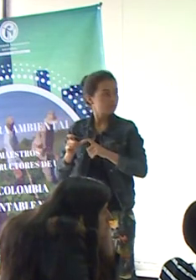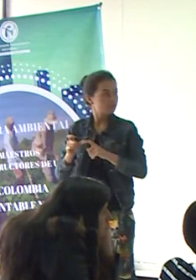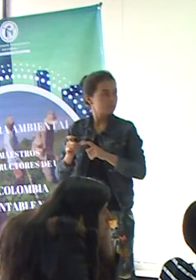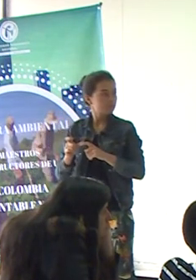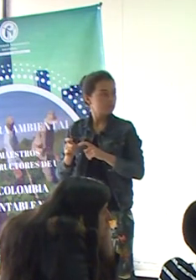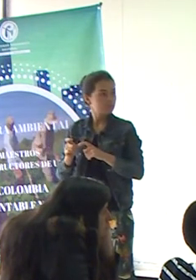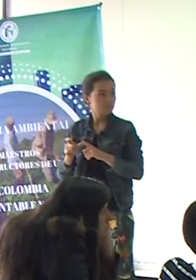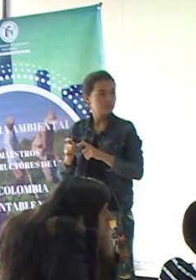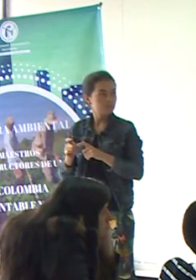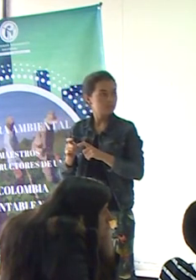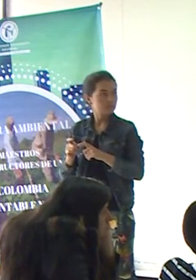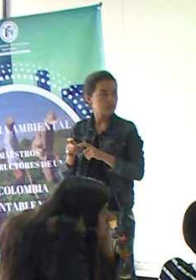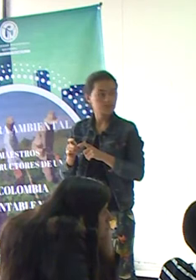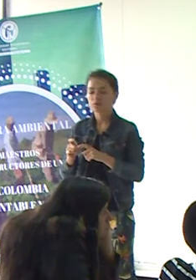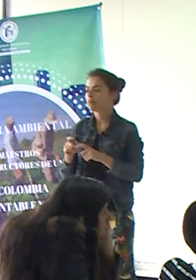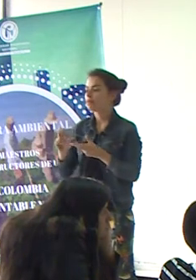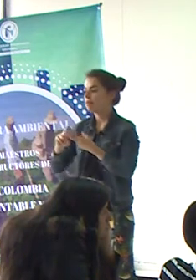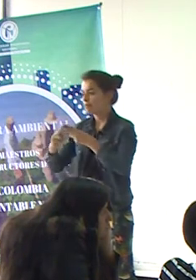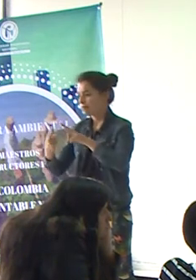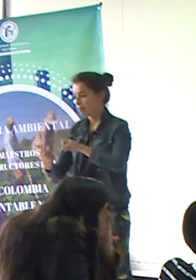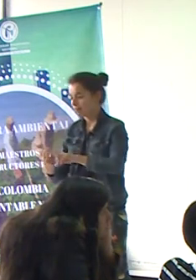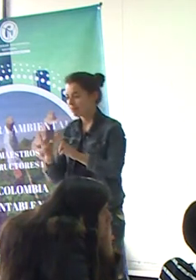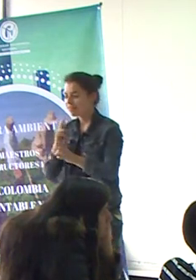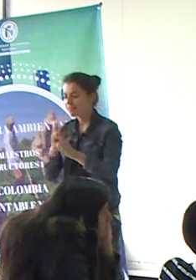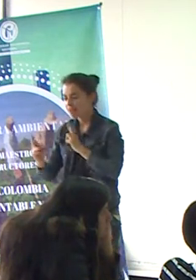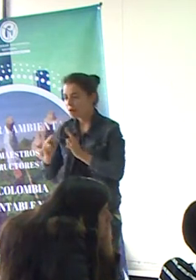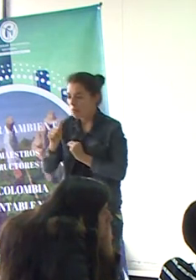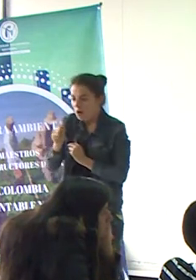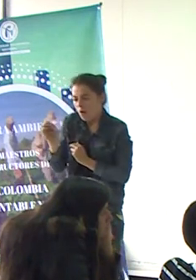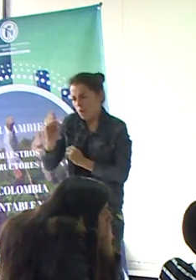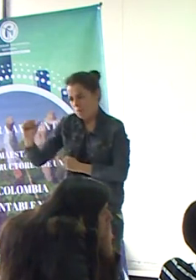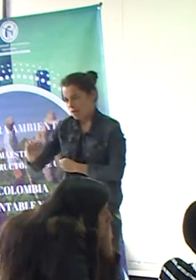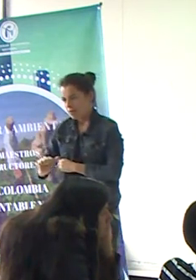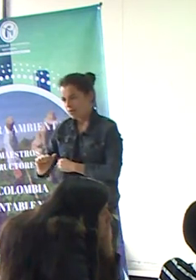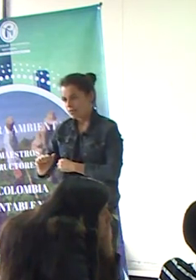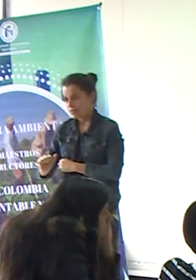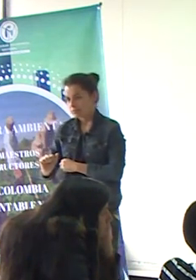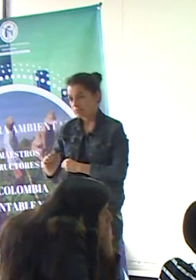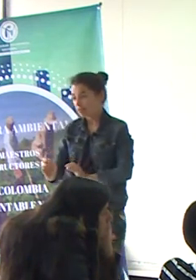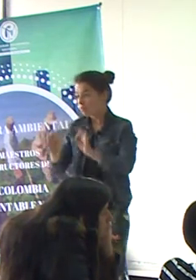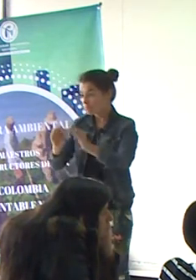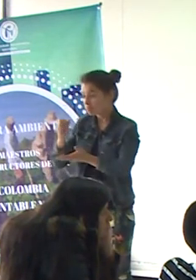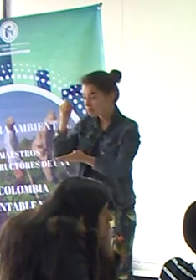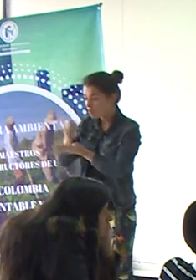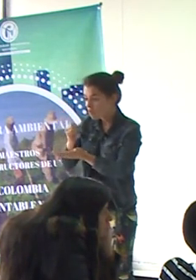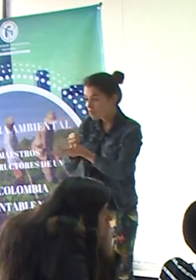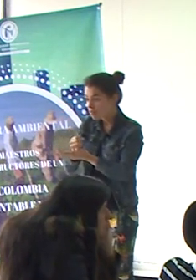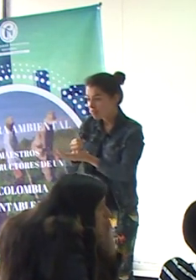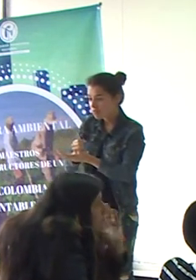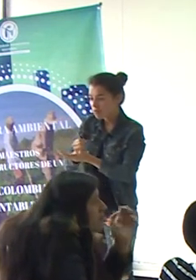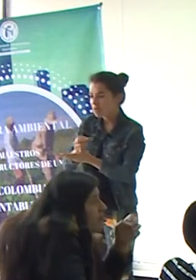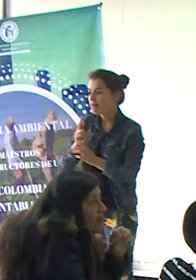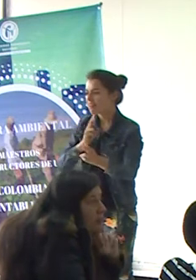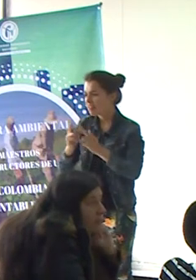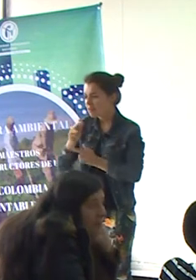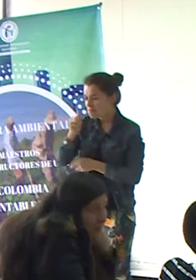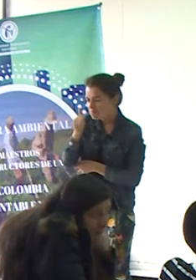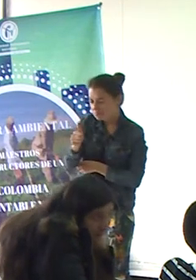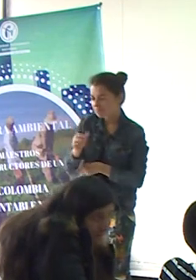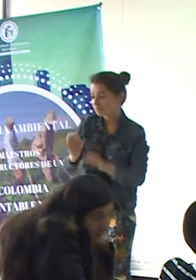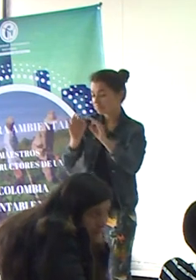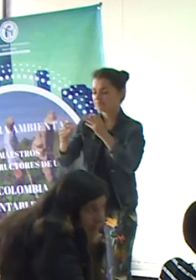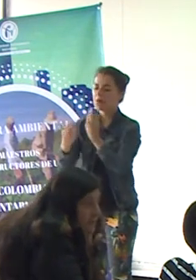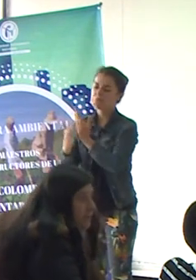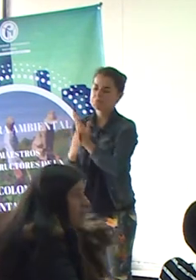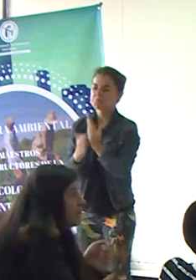todas las relaciones buenas o malas aquí no necesitamos necesariamente categorizar osea esto va a ser lo que